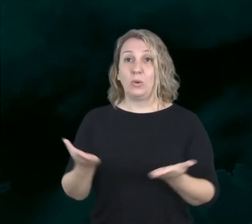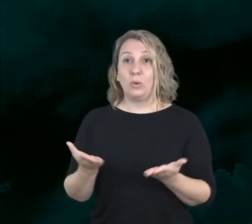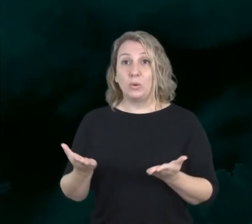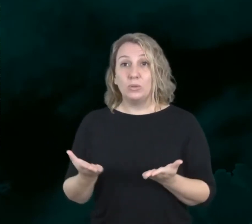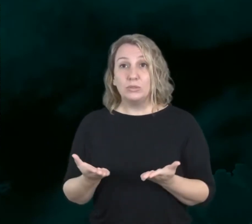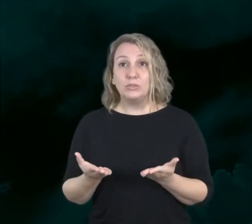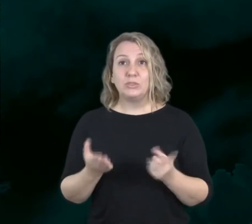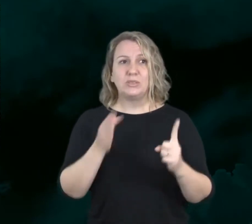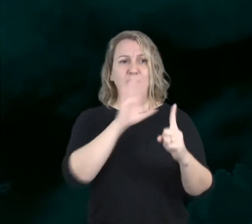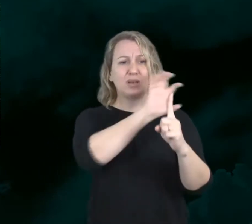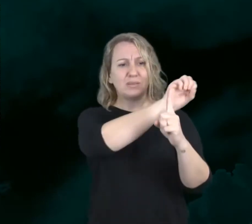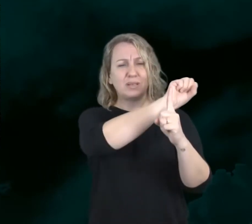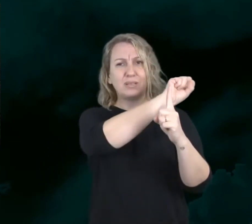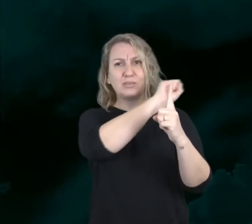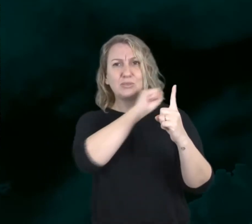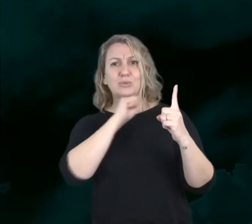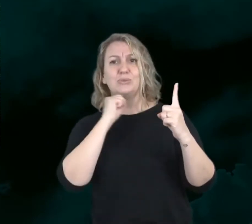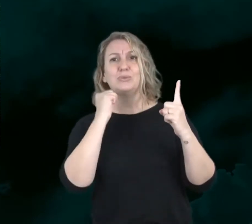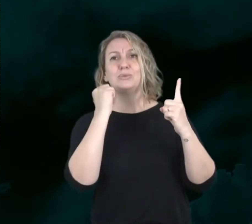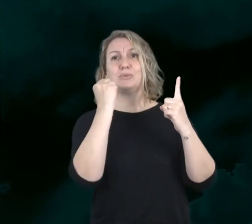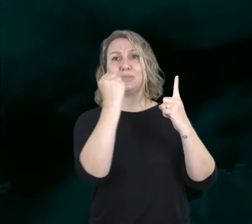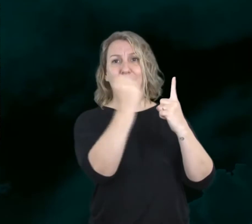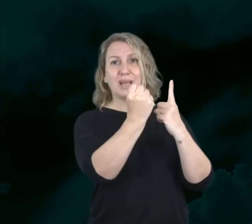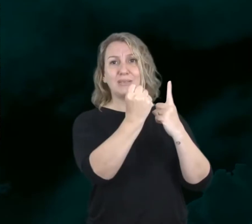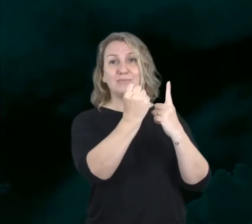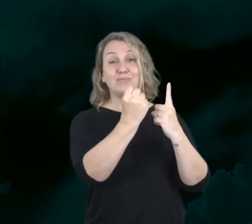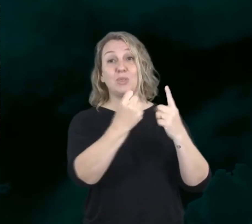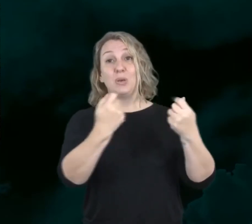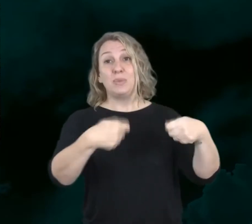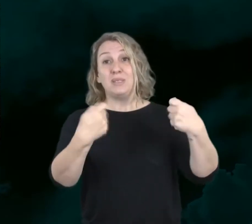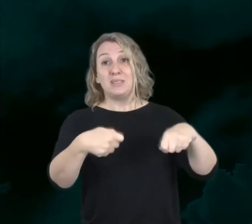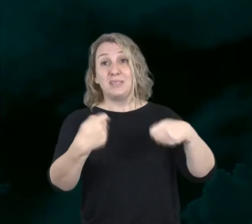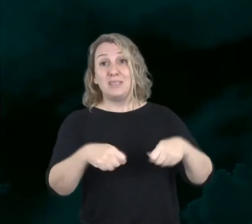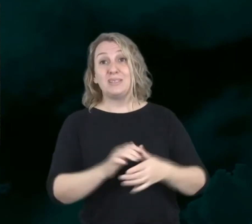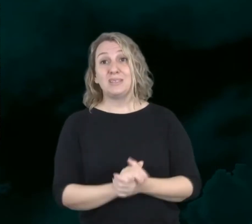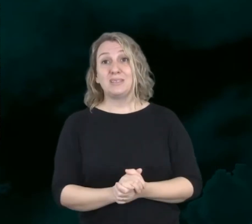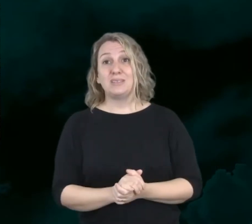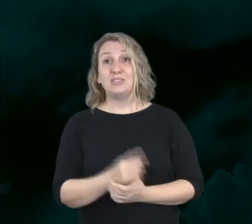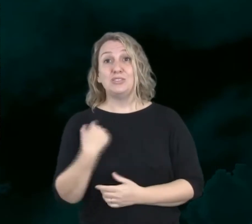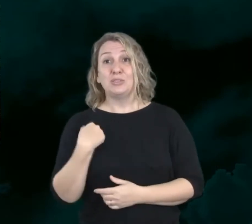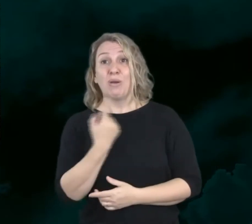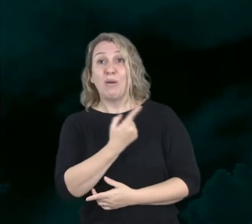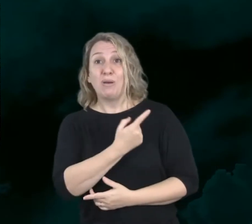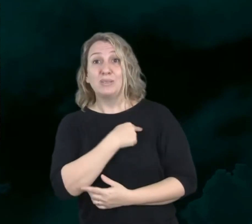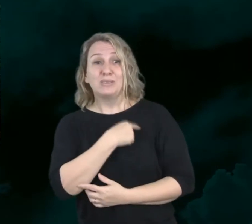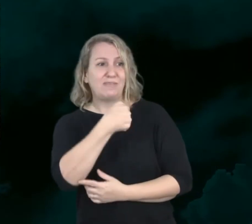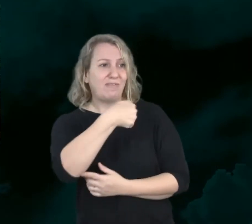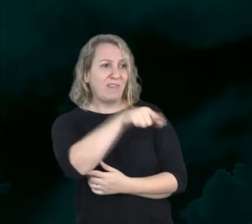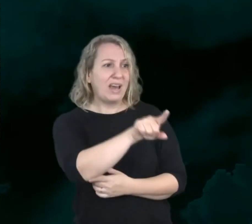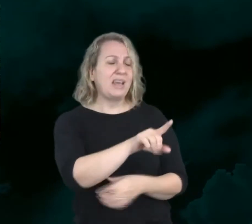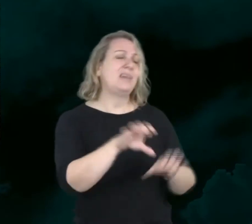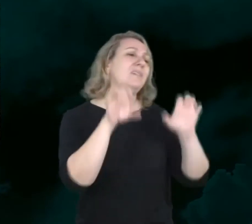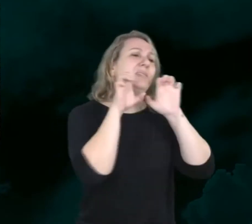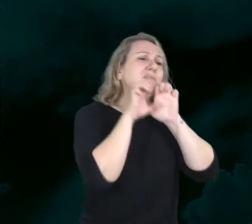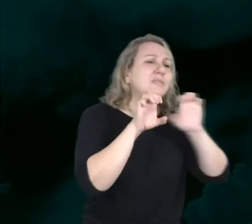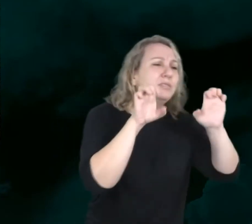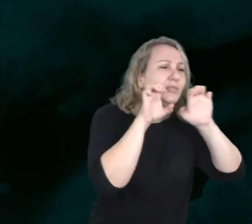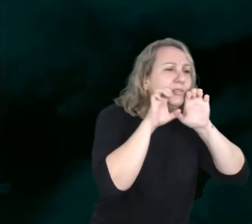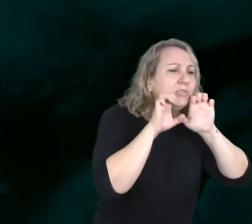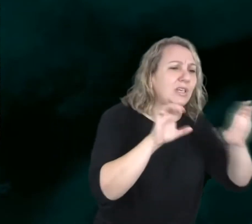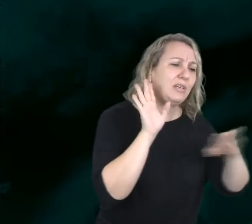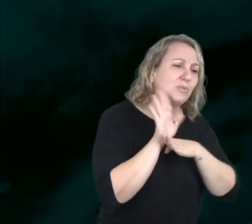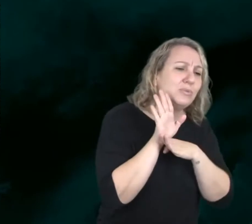né, façamos esse trabalho intenso, com fadiga e também com aborrecimentos, não temer